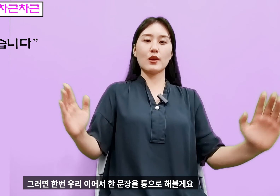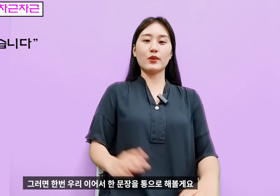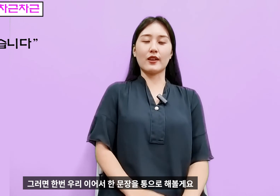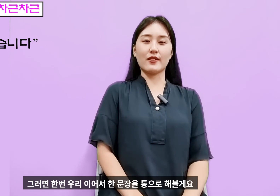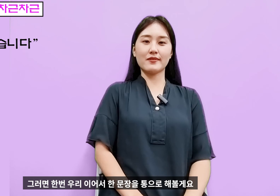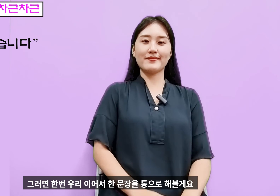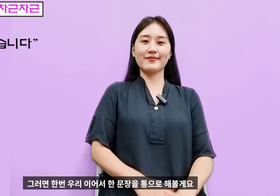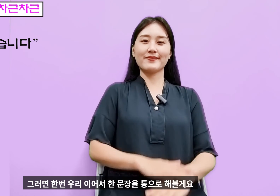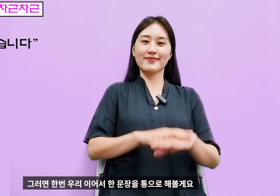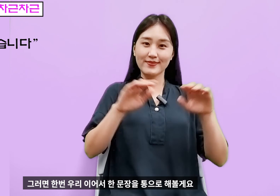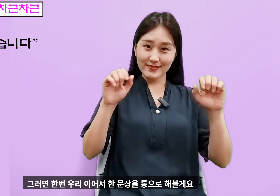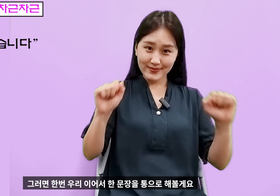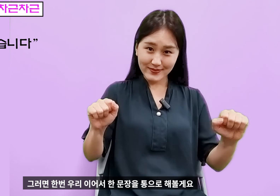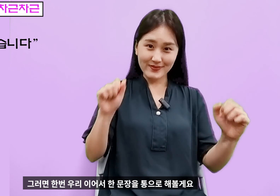해볼게요.